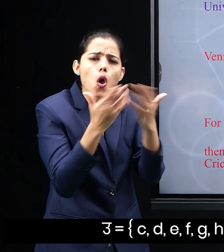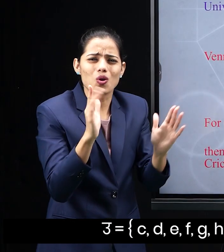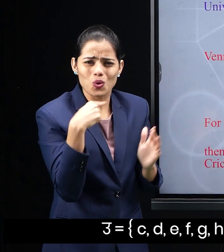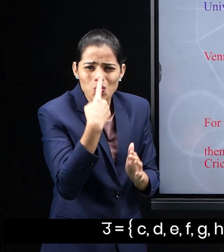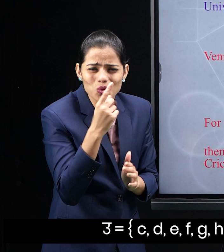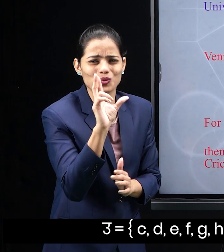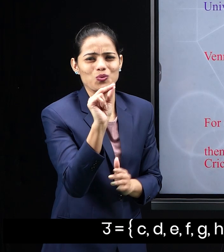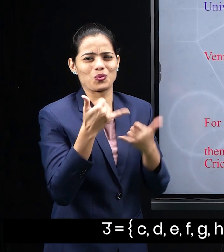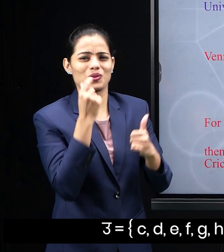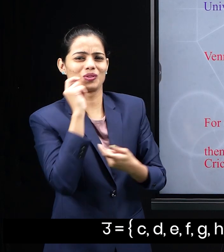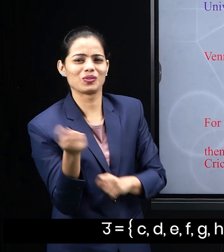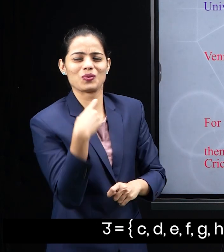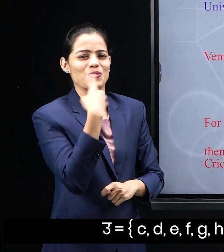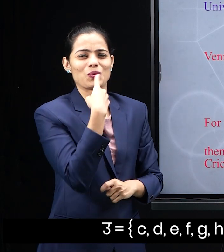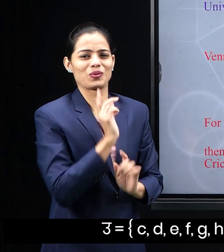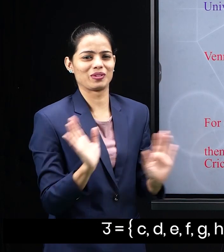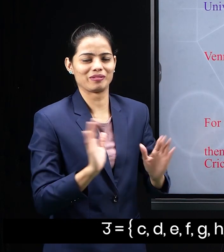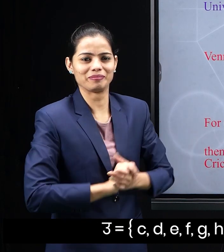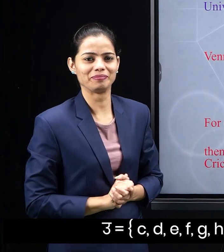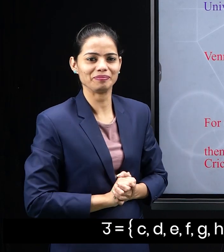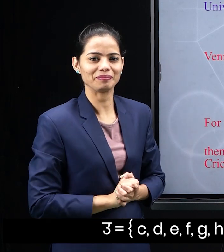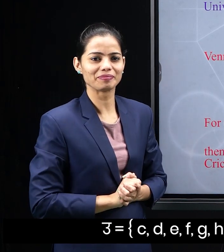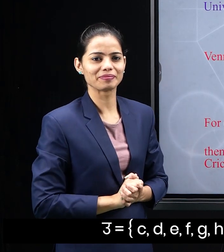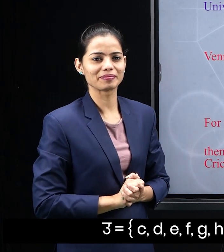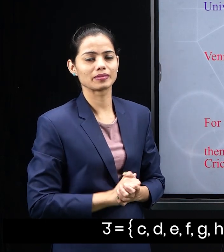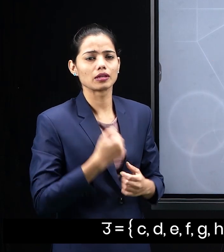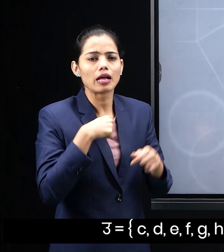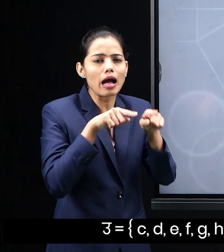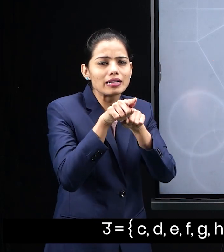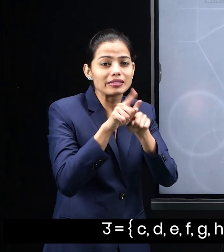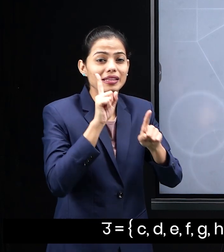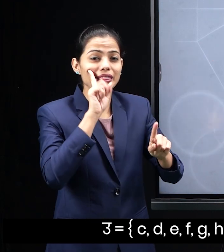D, E, F, G, H, I, J.